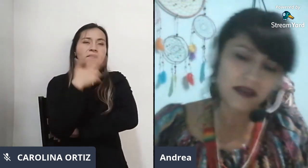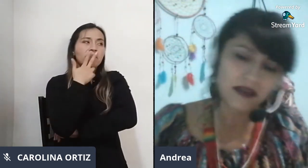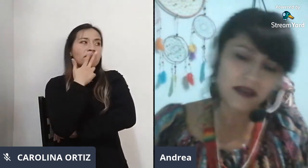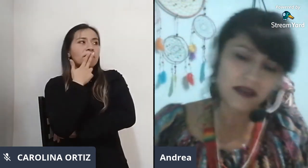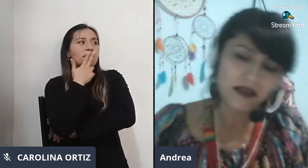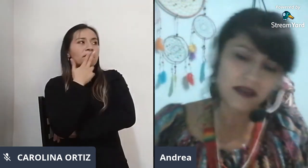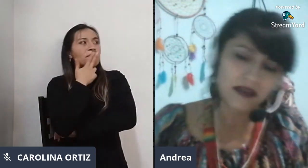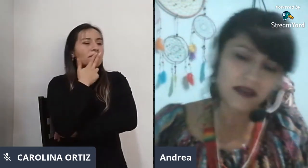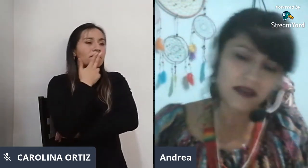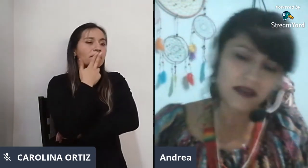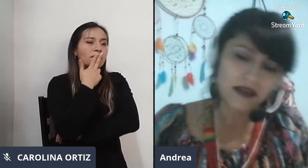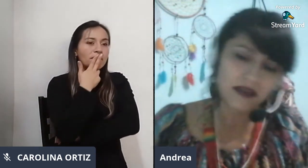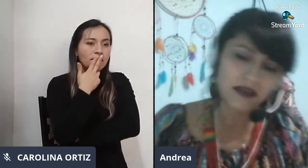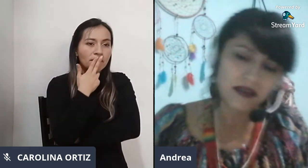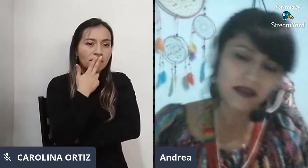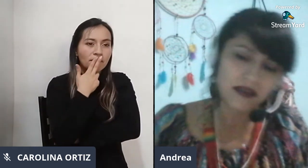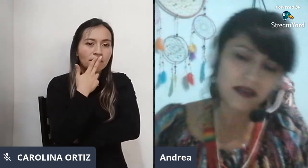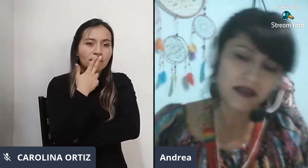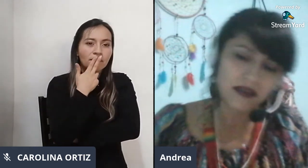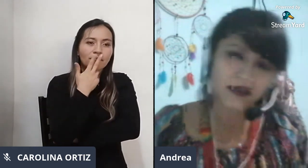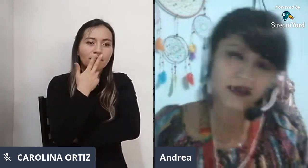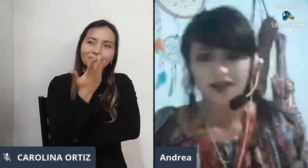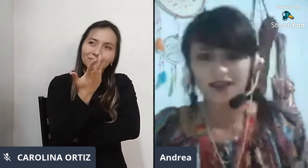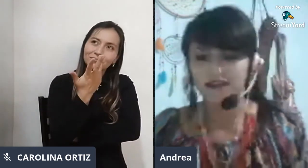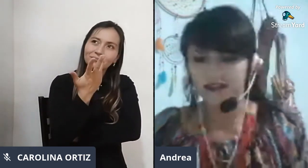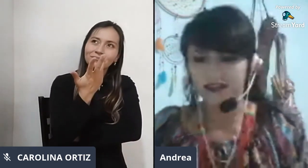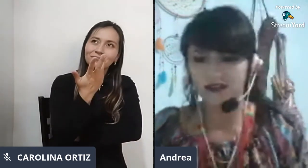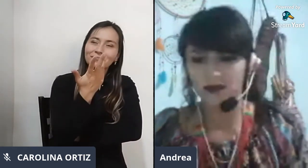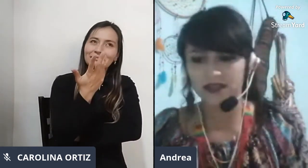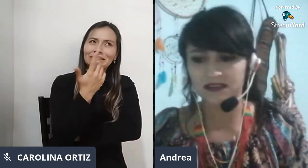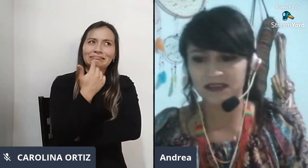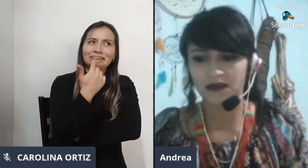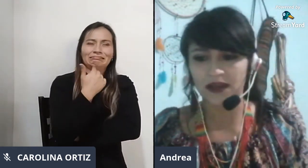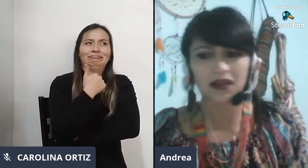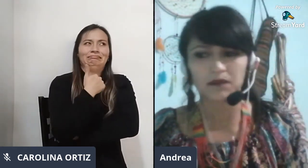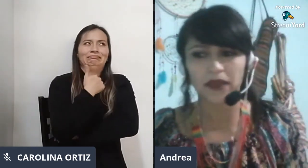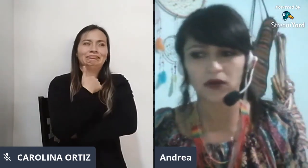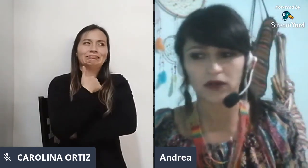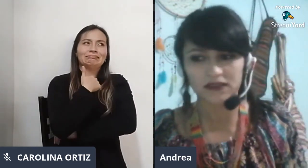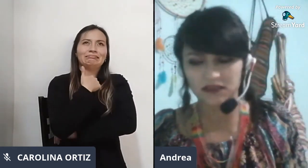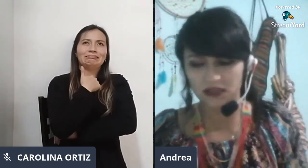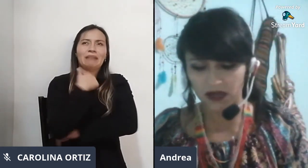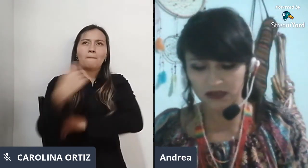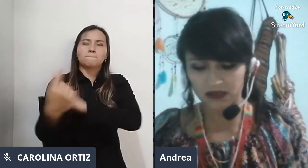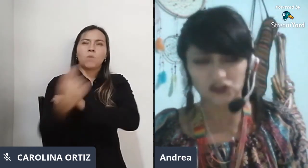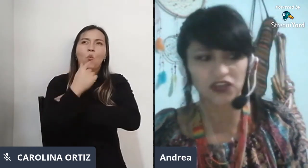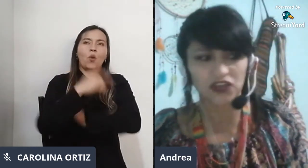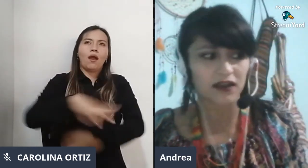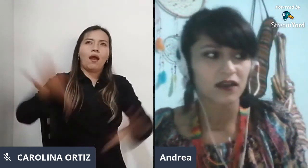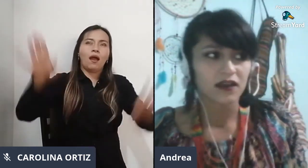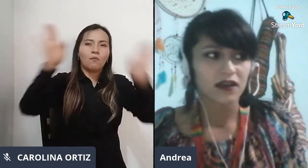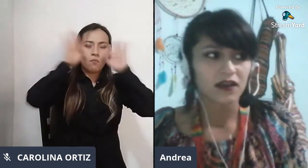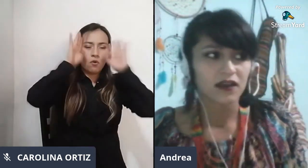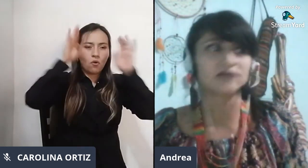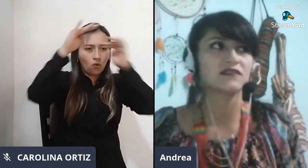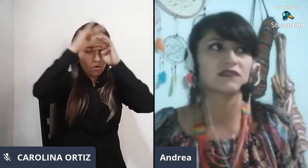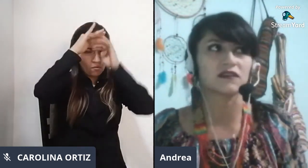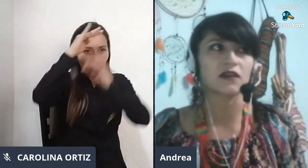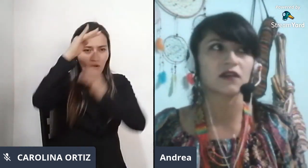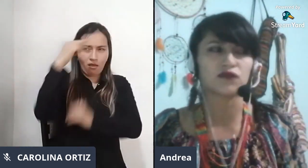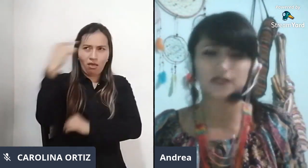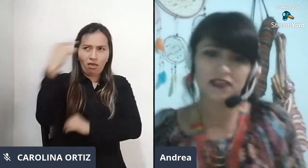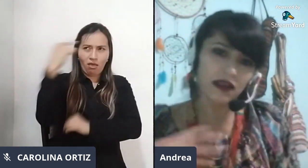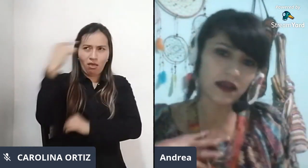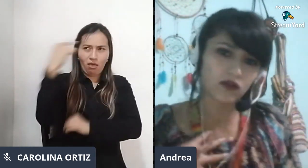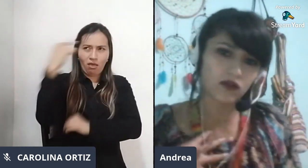cigarrillo y definitivamente estaba en el peor estigma social que puede existir. Fui señalada como